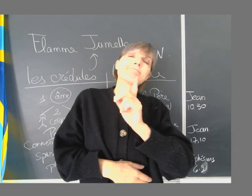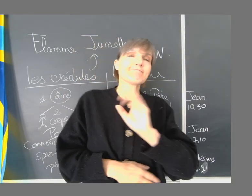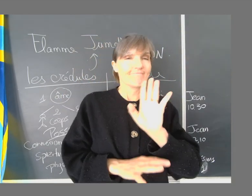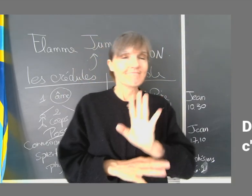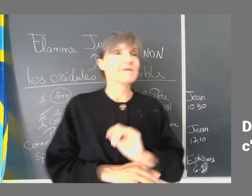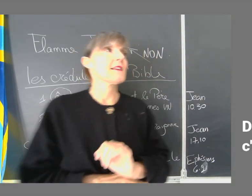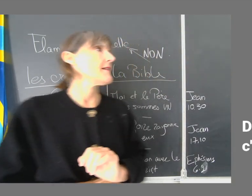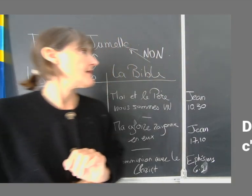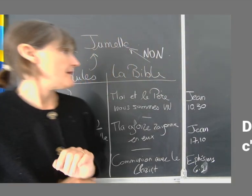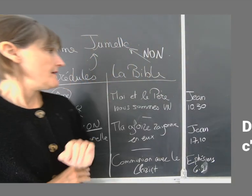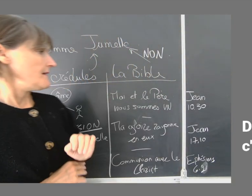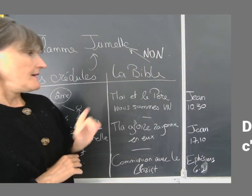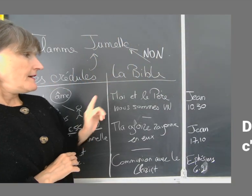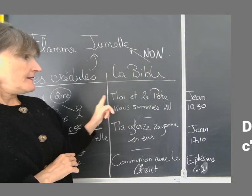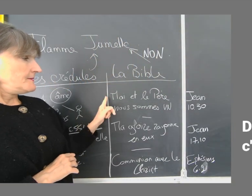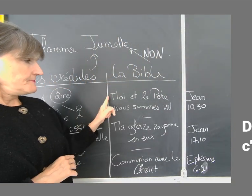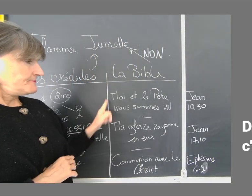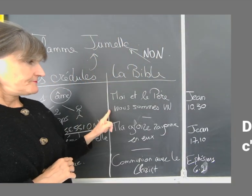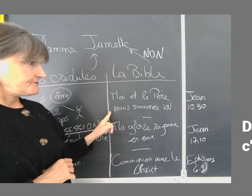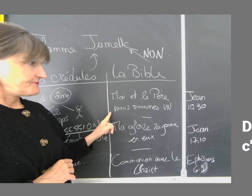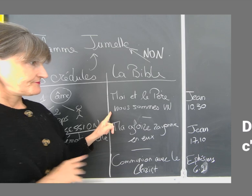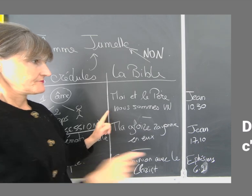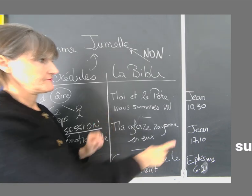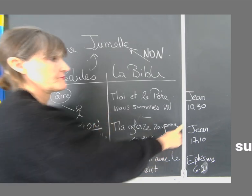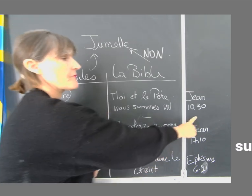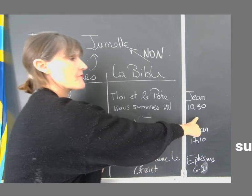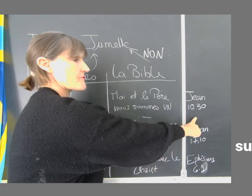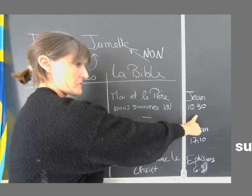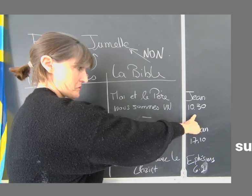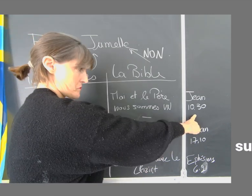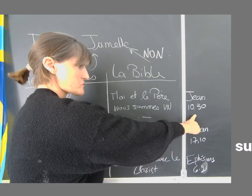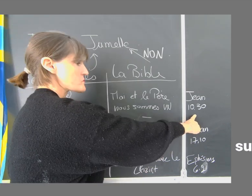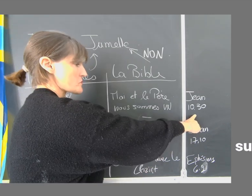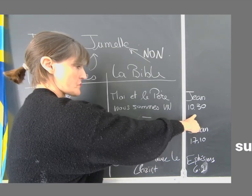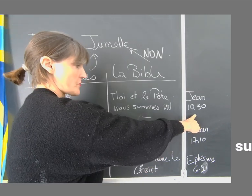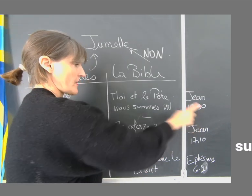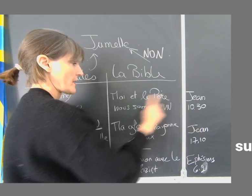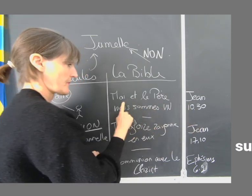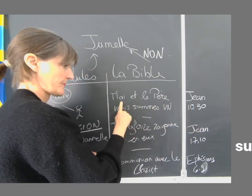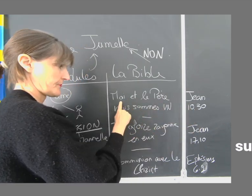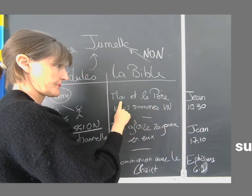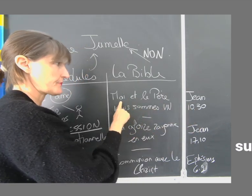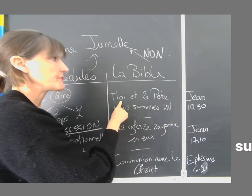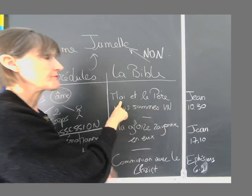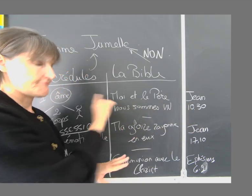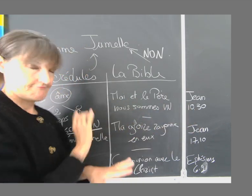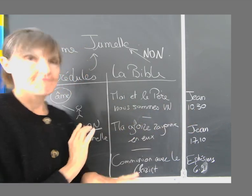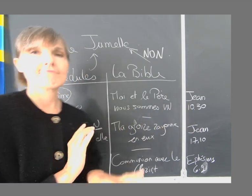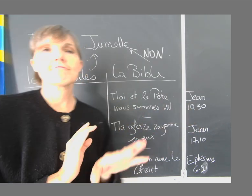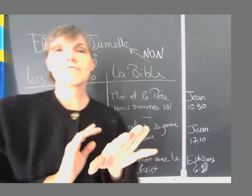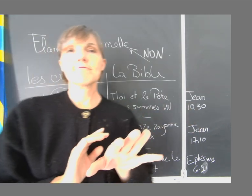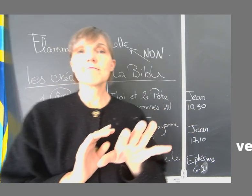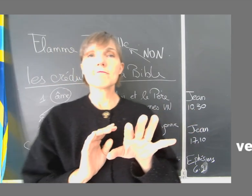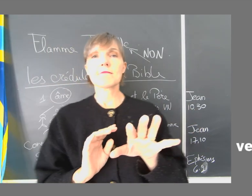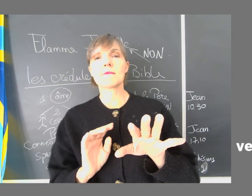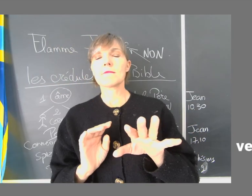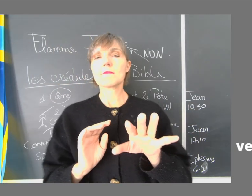donc très important c'est que la bible ne va pas suivre cette notion de flammes jumelles dans ce premier